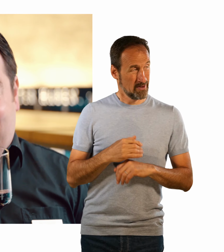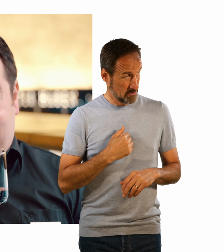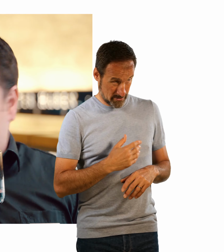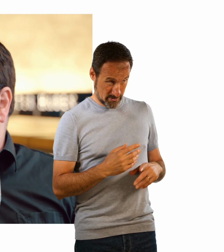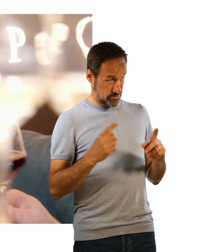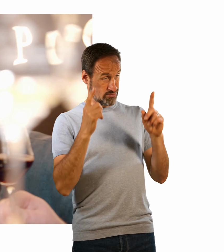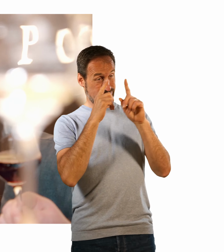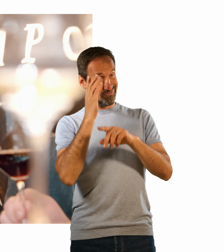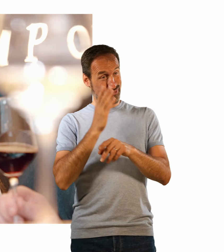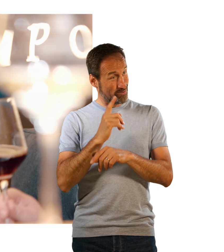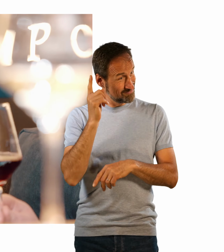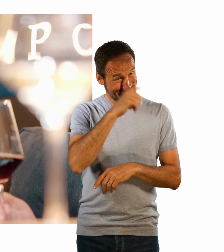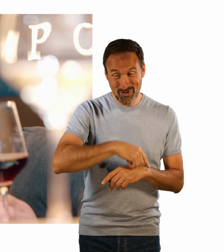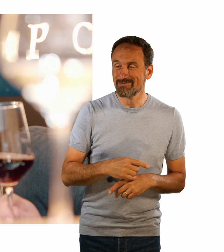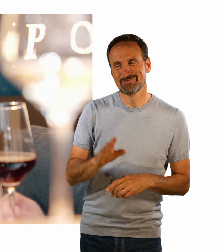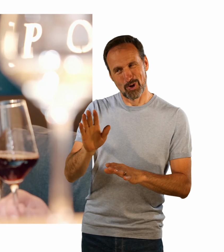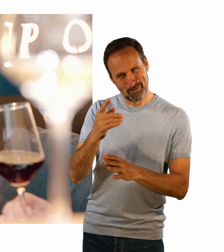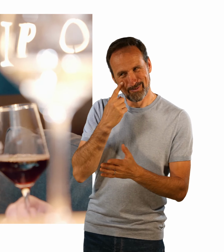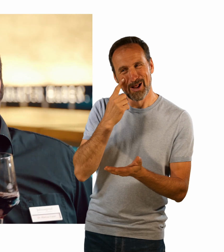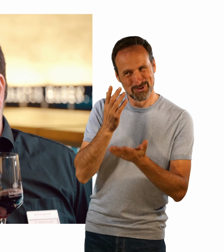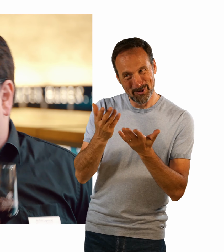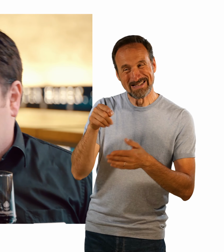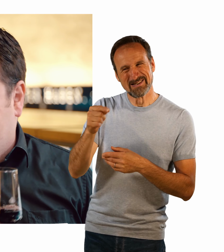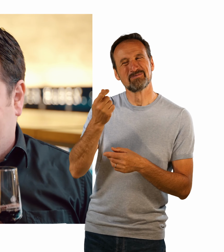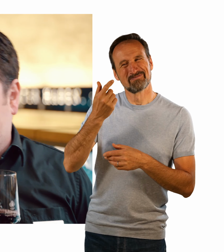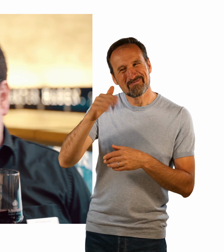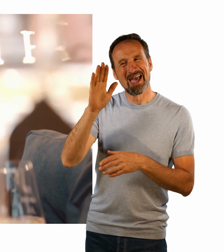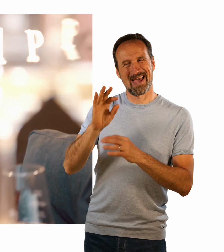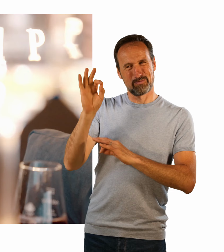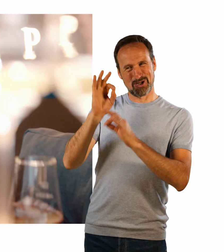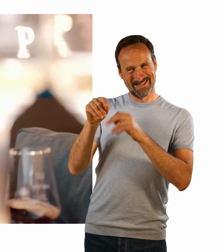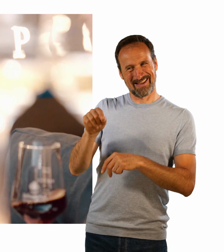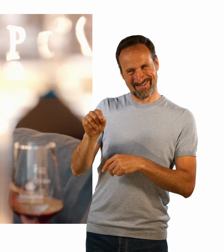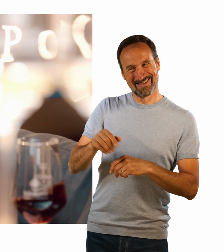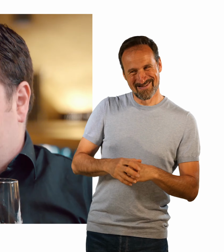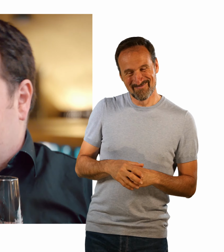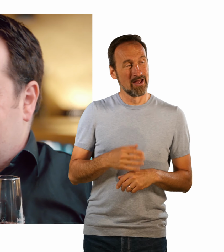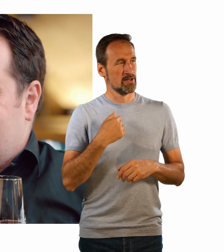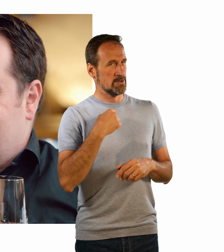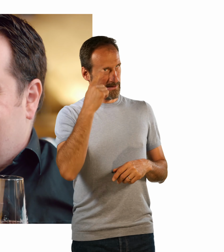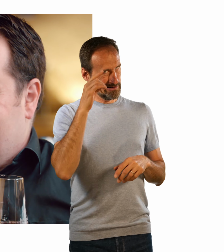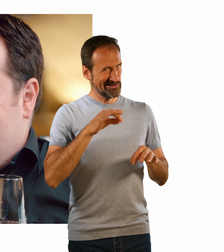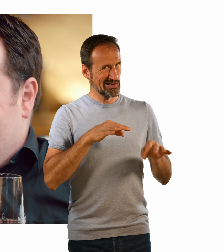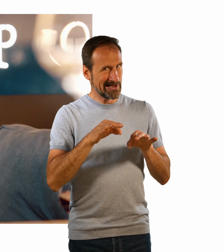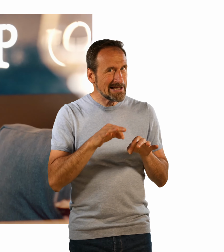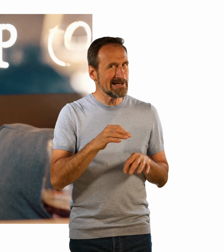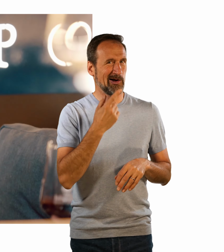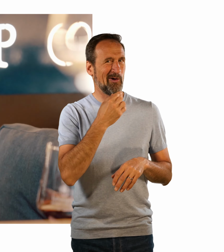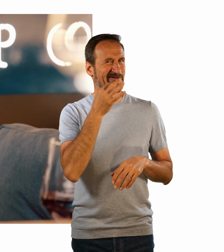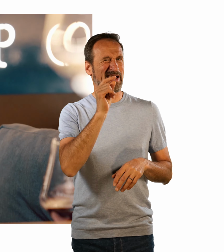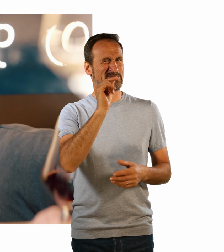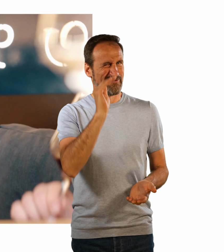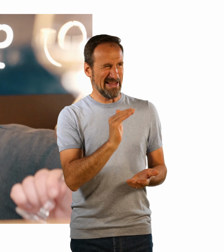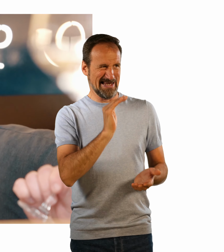Dann schauen wir mal, wie du dich nach dem Glas dann fühlst, denn der hat ein bisschen mehr Volumenprozent. Also war meine Strategie, da ein bisschen